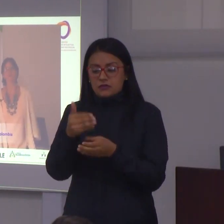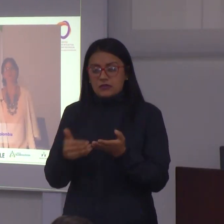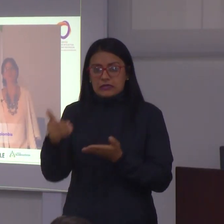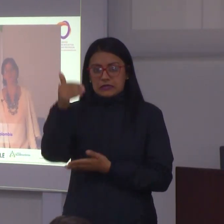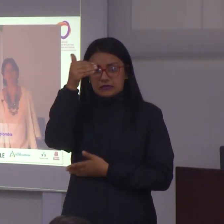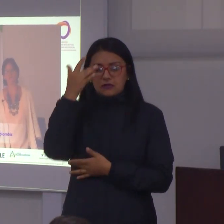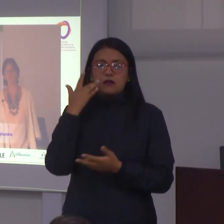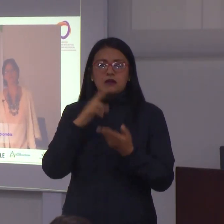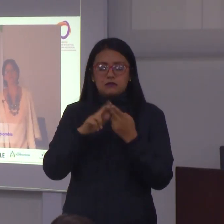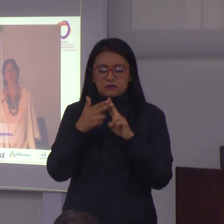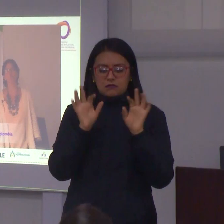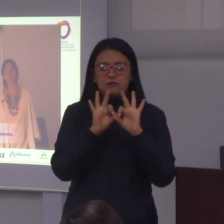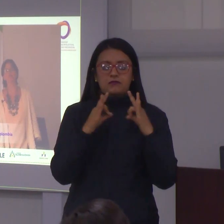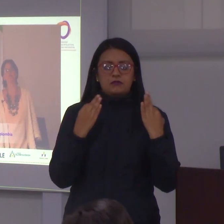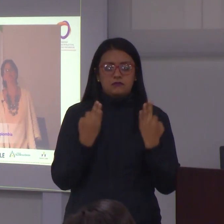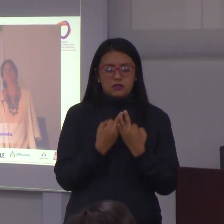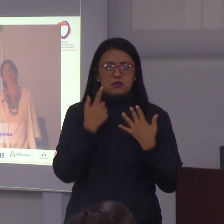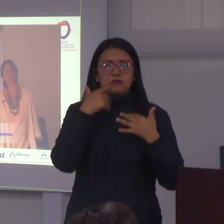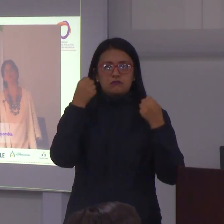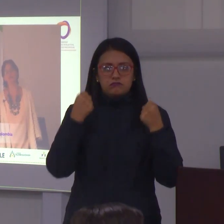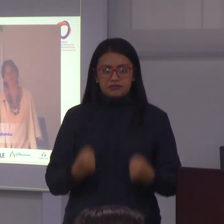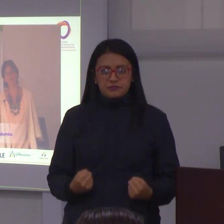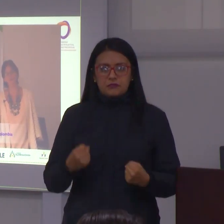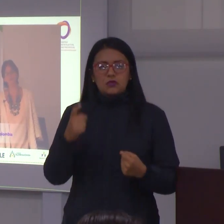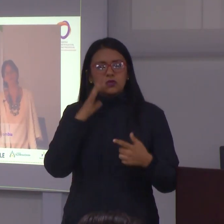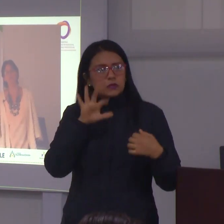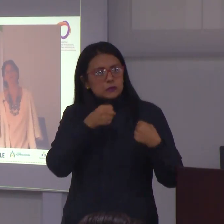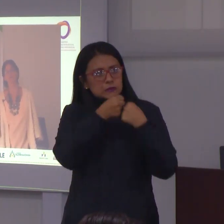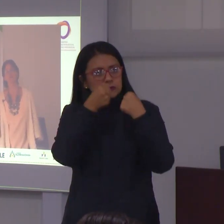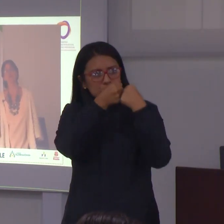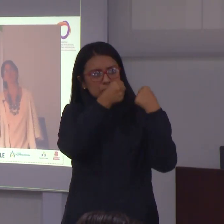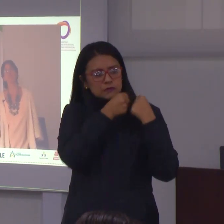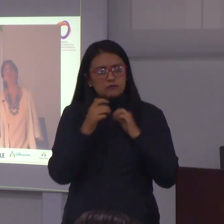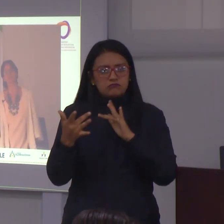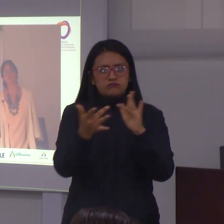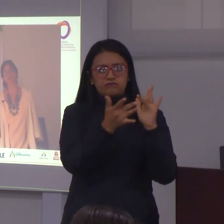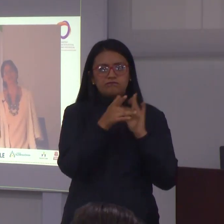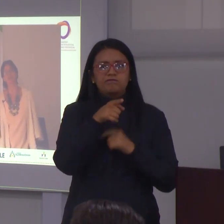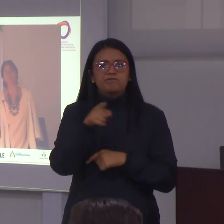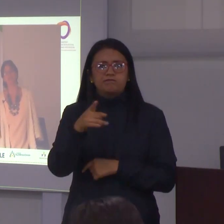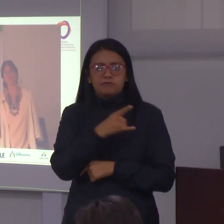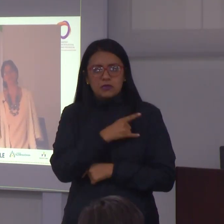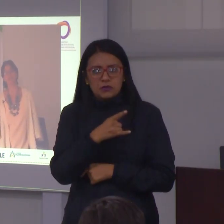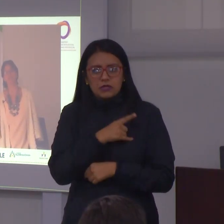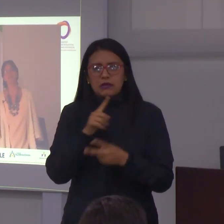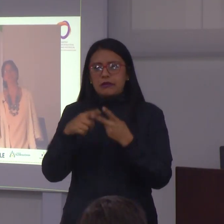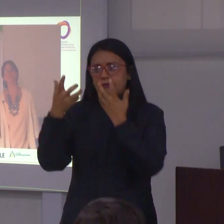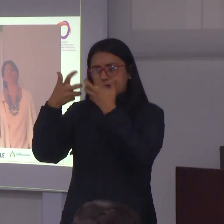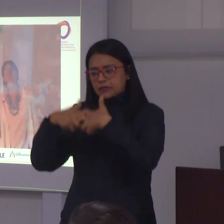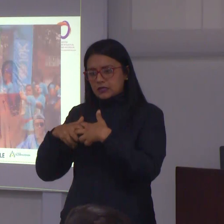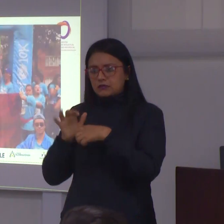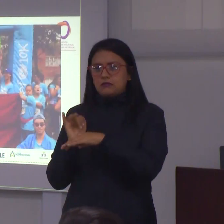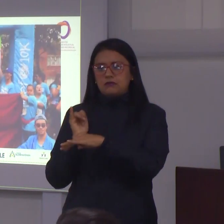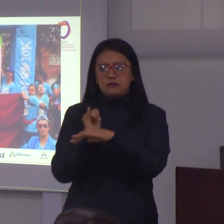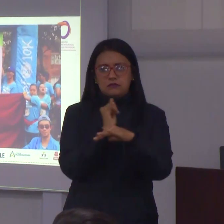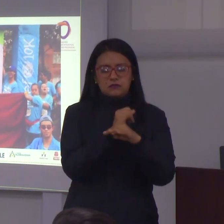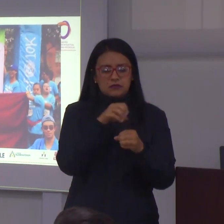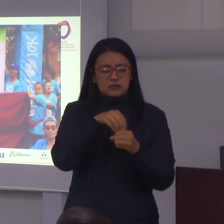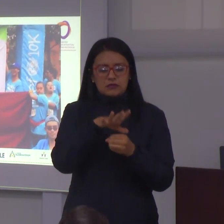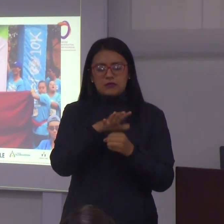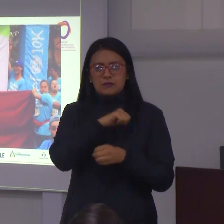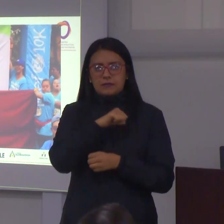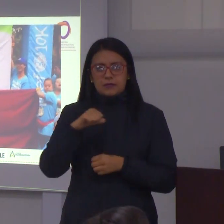organización de familias que nos hemos constituido buscando alianzas con las universidades, las empresas y las instituciones públicos